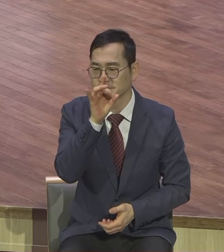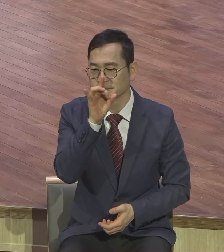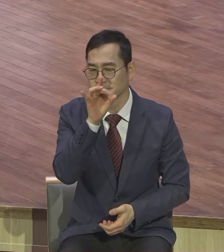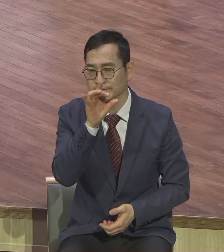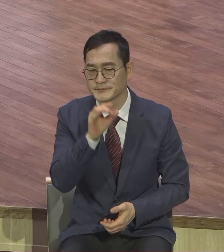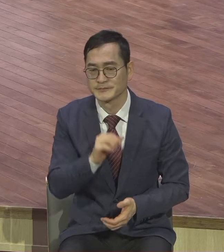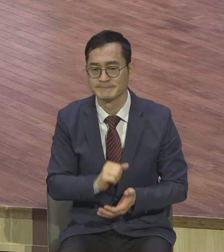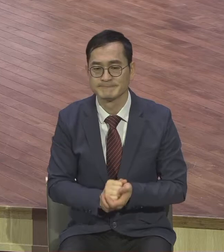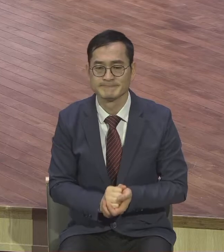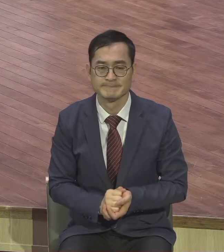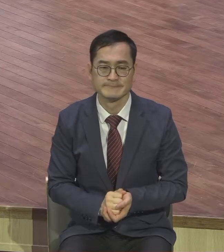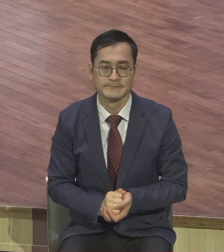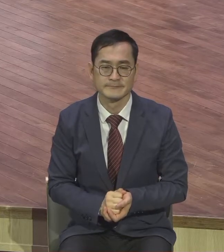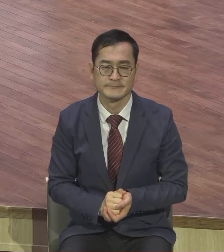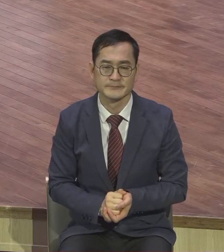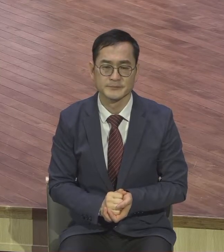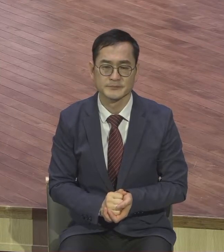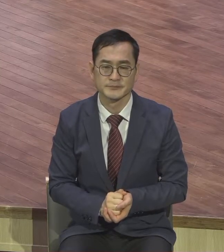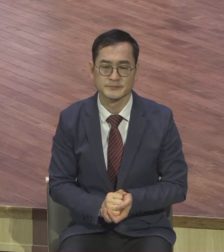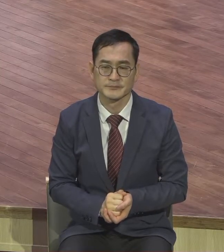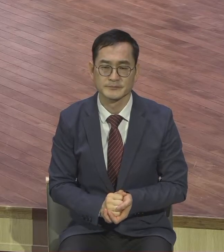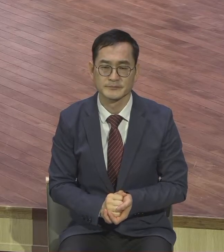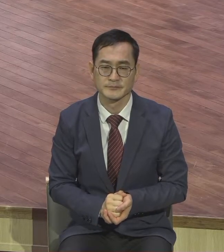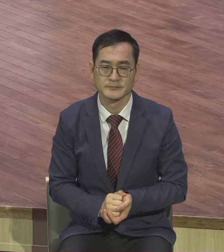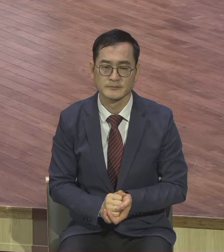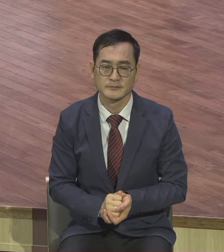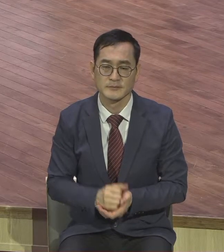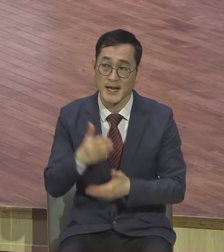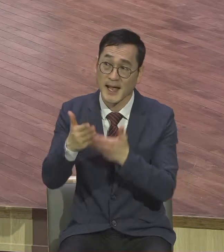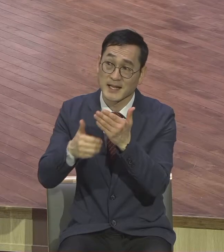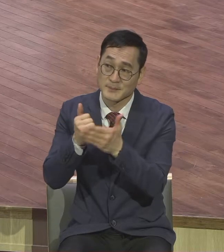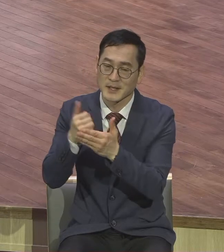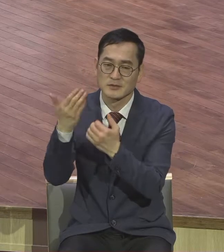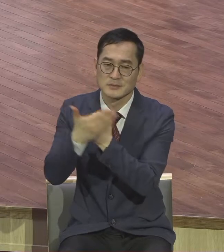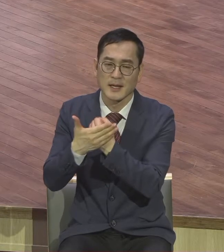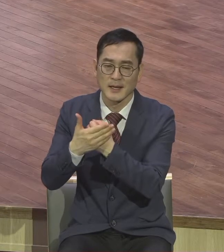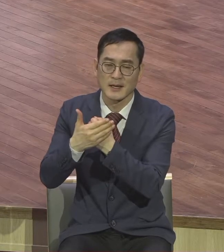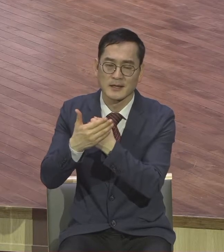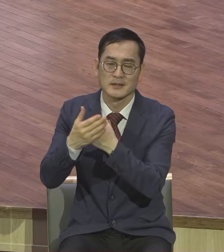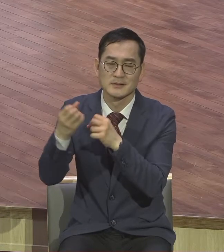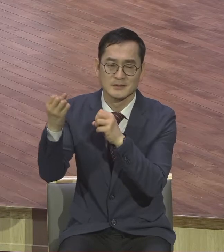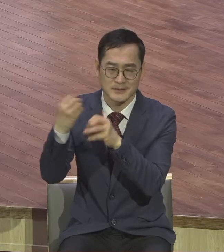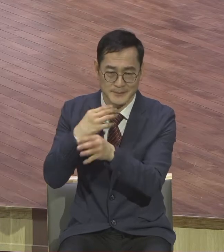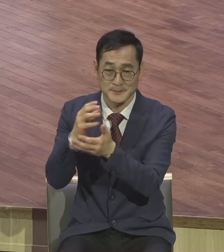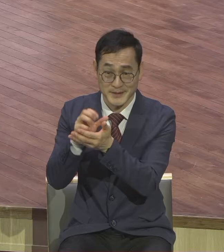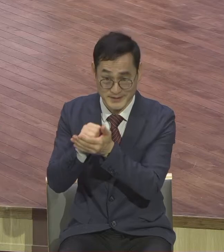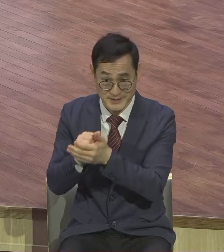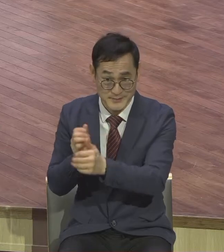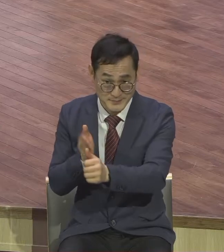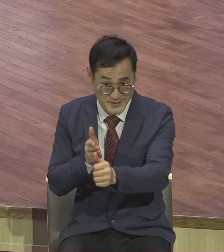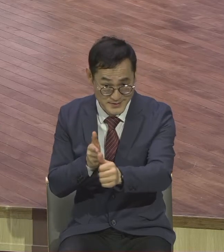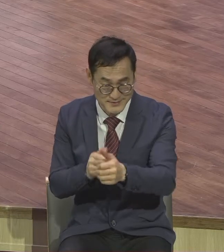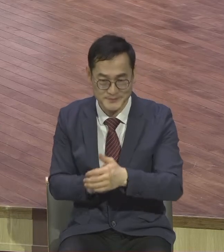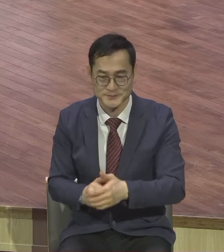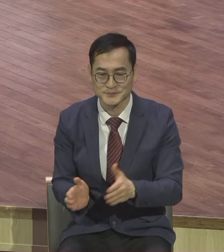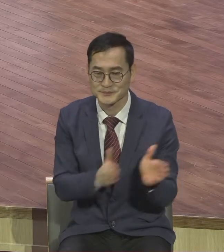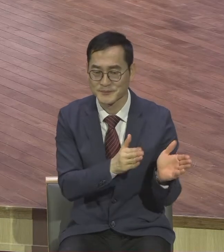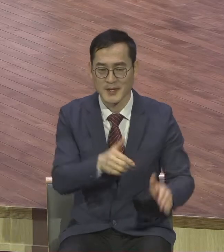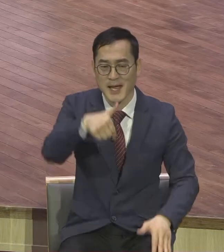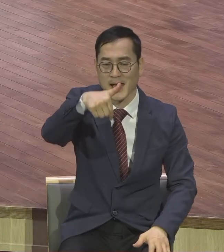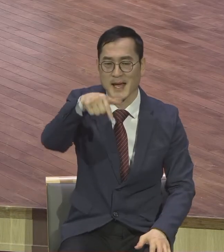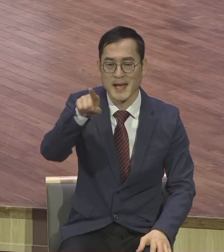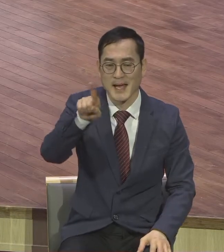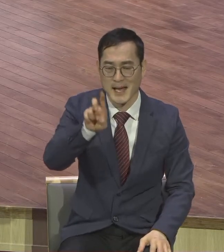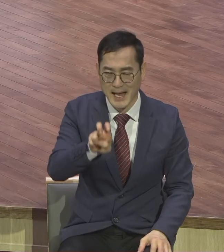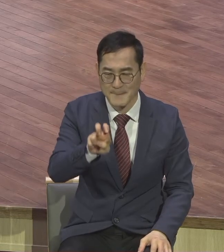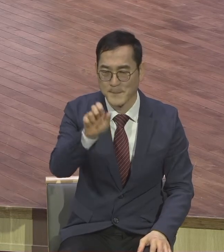응답의 시간표되기를 제물어 축복합니다 결론입니다 감화력이라는 말이 있지요 감화력은 좋은